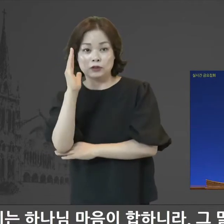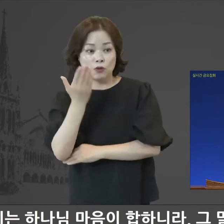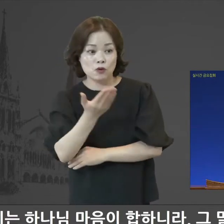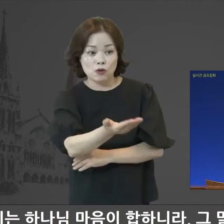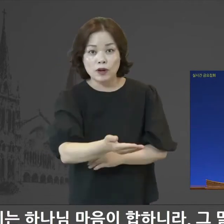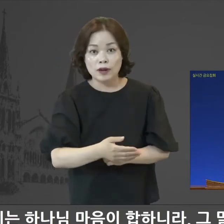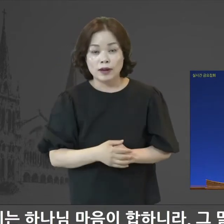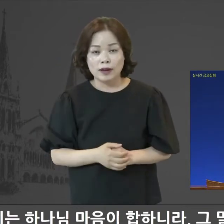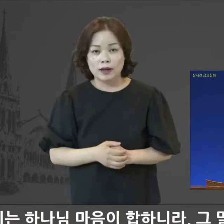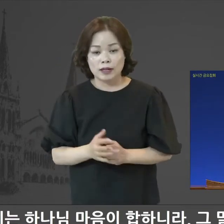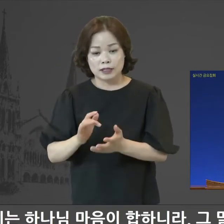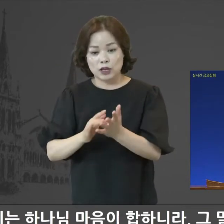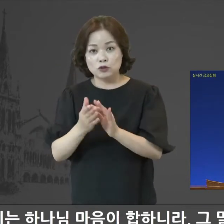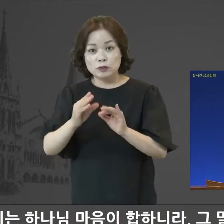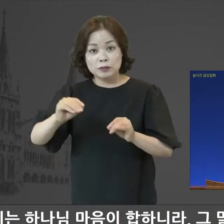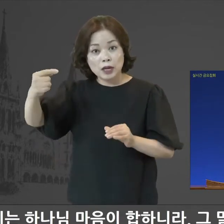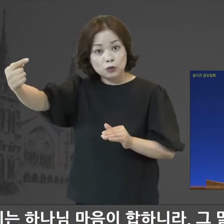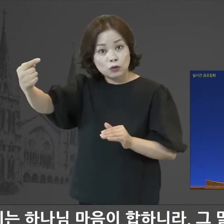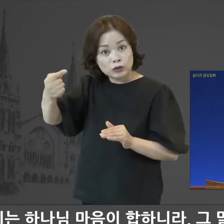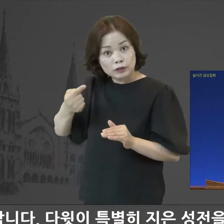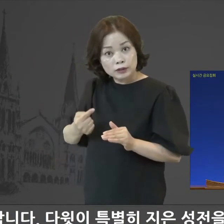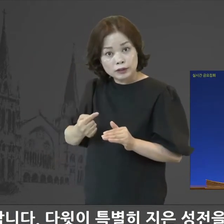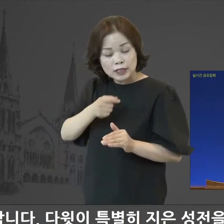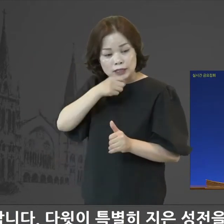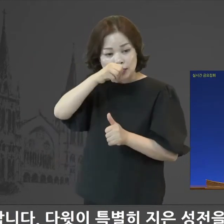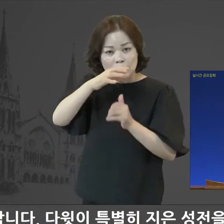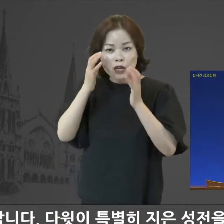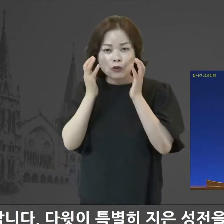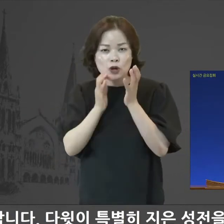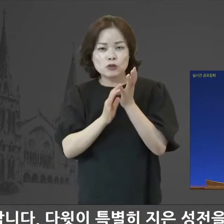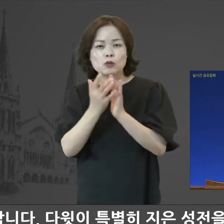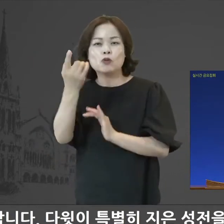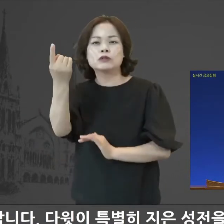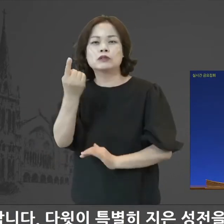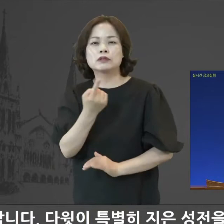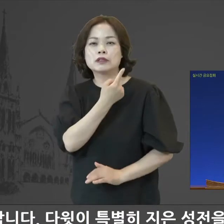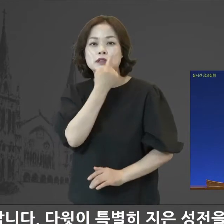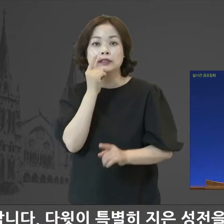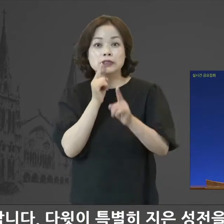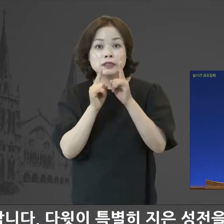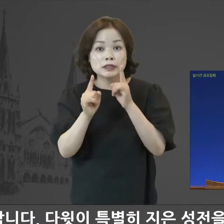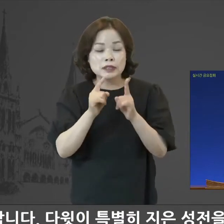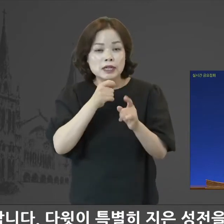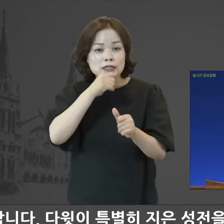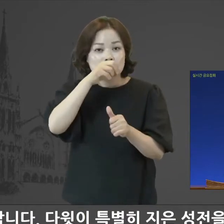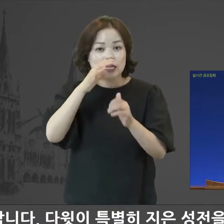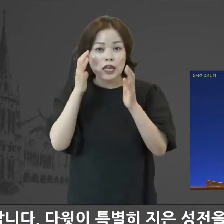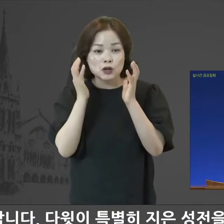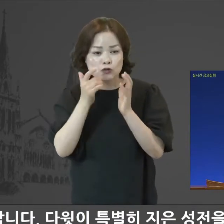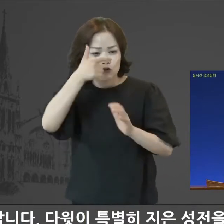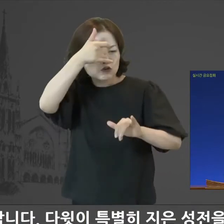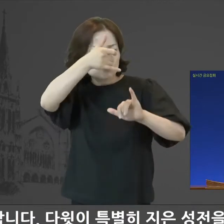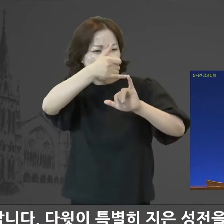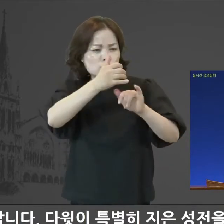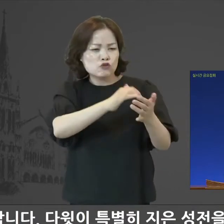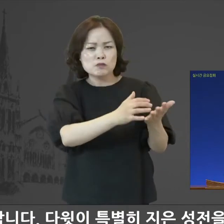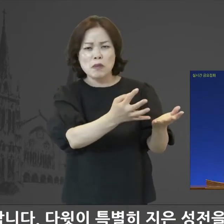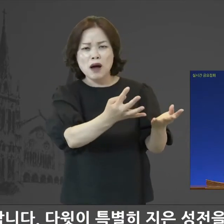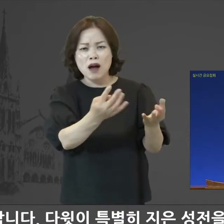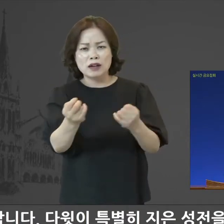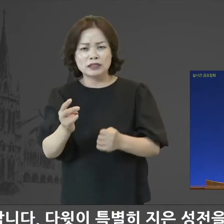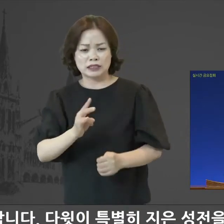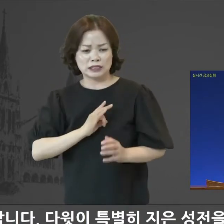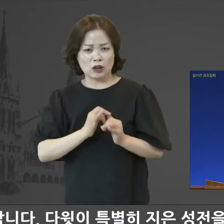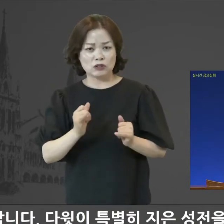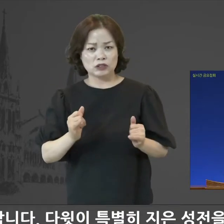예수님이 이 땅에 오셨는데 세례 요한이 예수님 오실 것을 증거했고, 그 세례 요한은 구약에 나타난 수많은